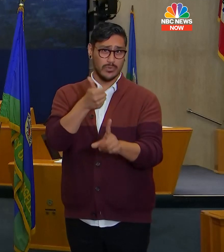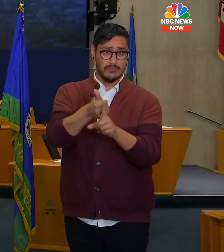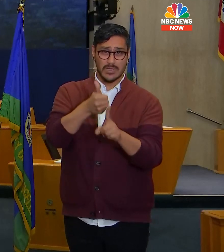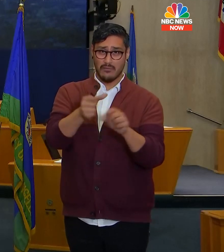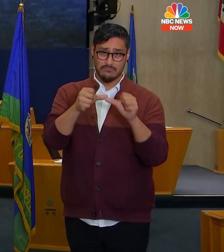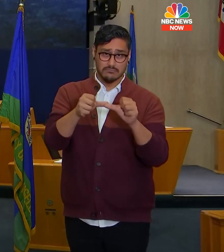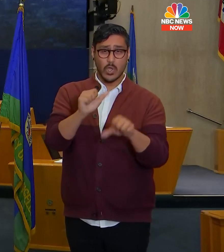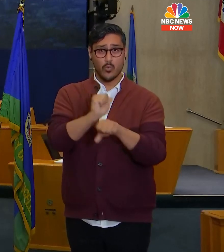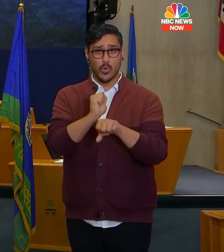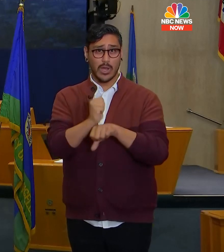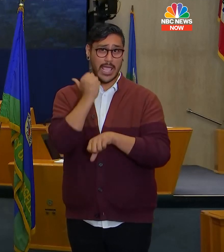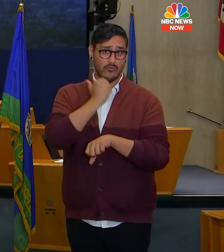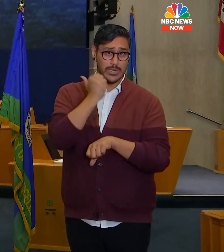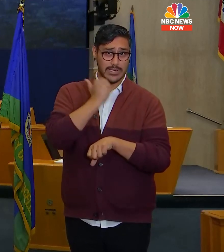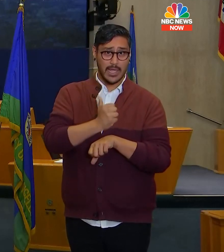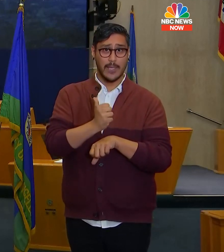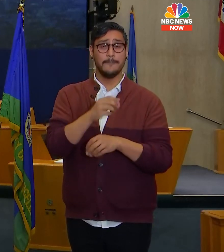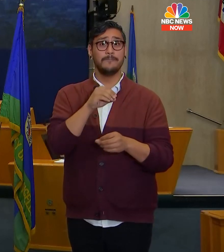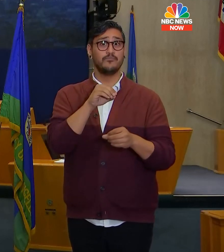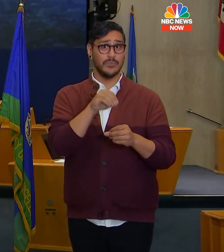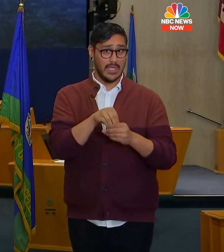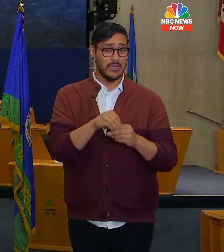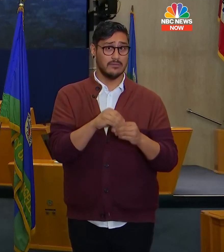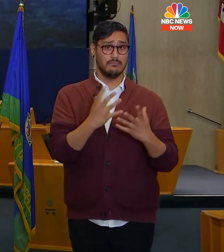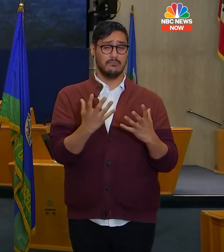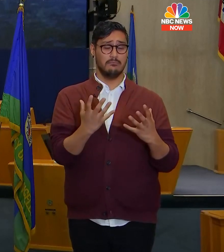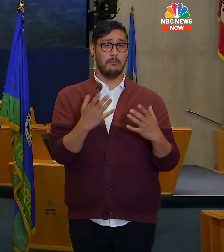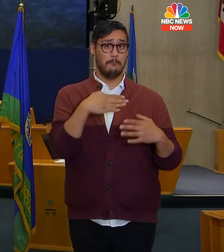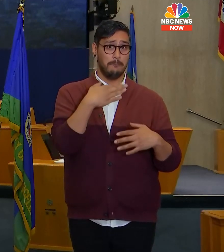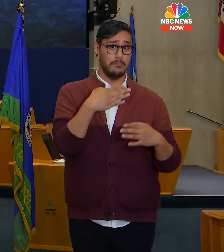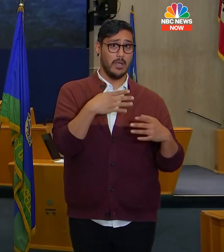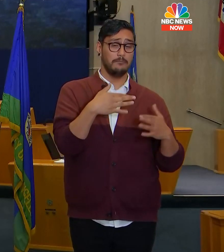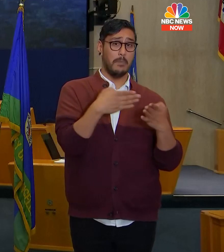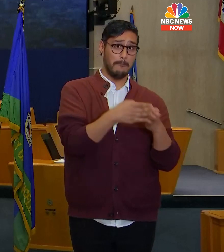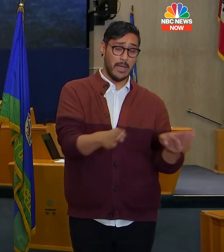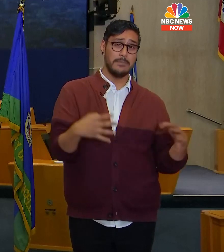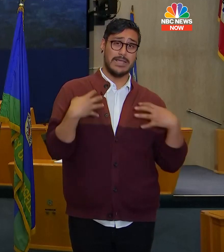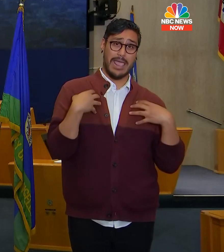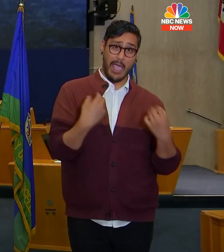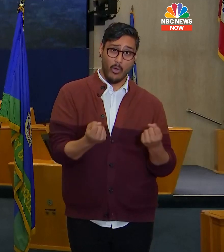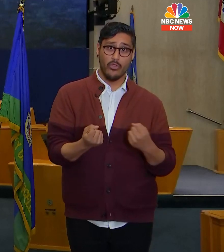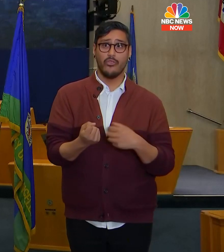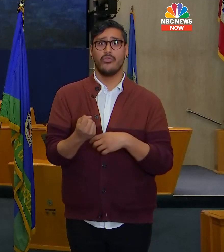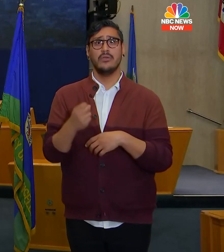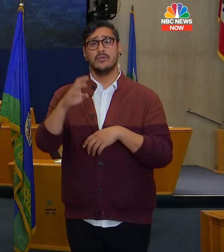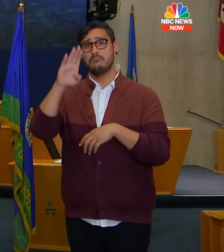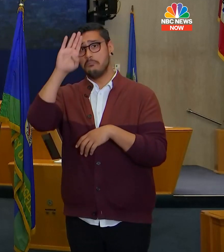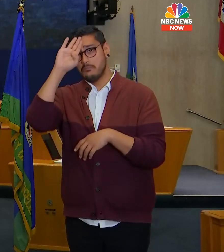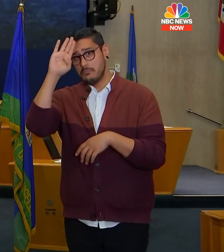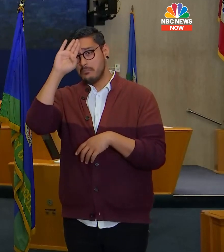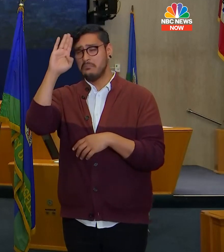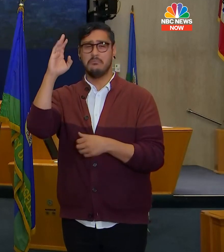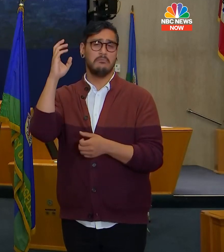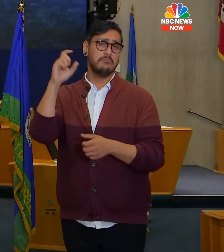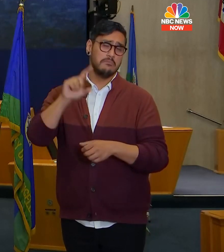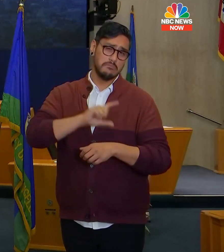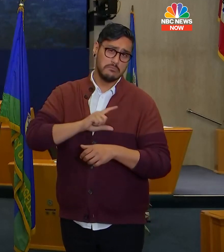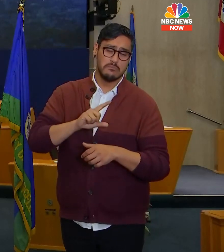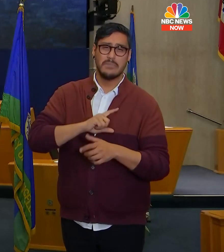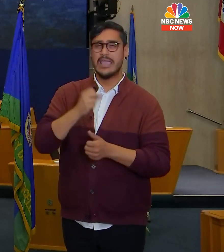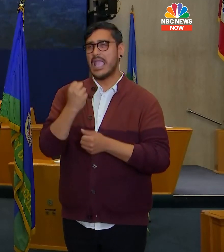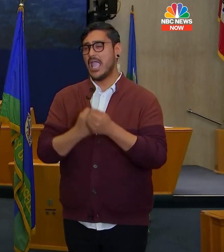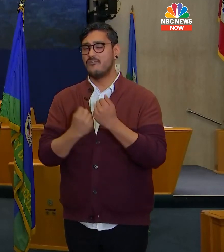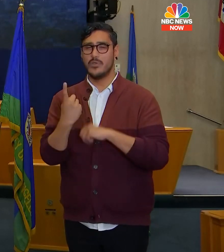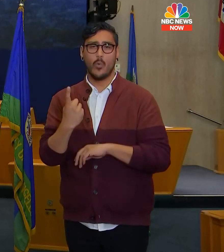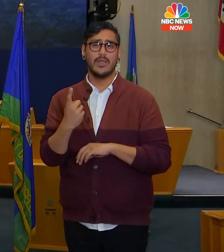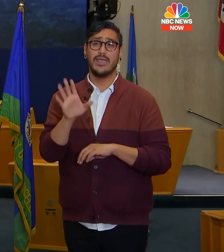día entre la salud pública, los agentes de orden, los bomberos, todos. Y tenemos que